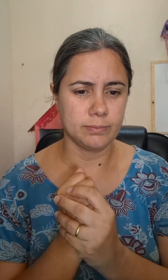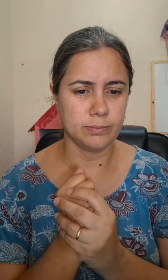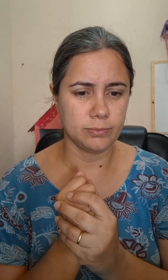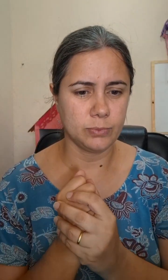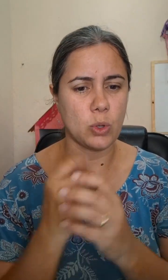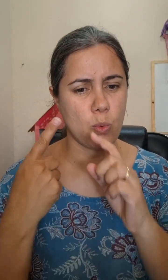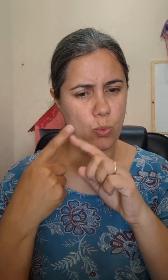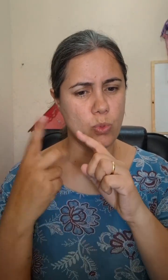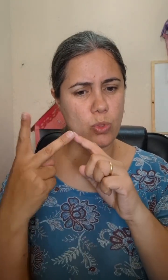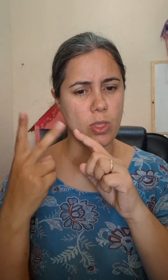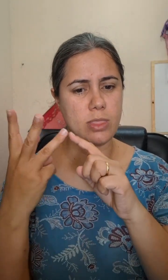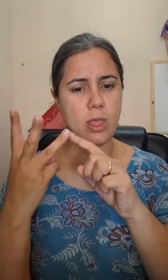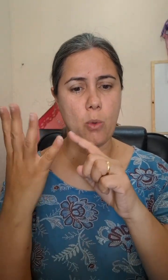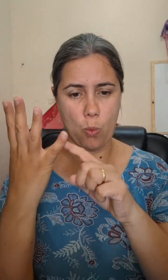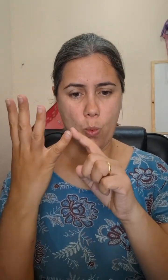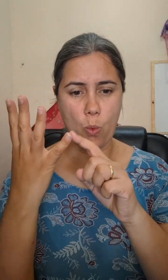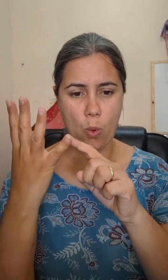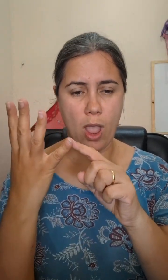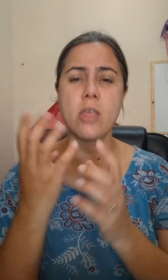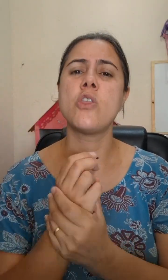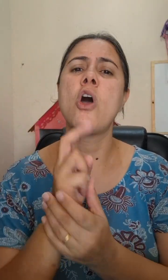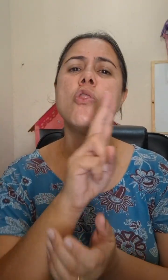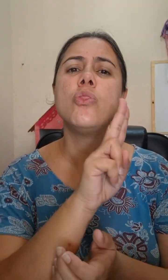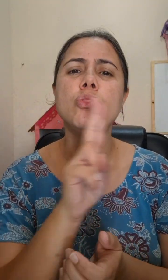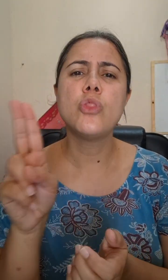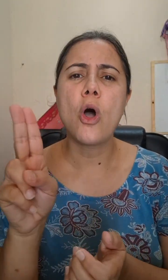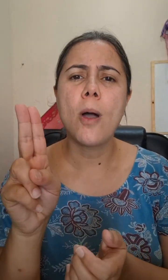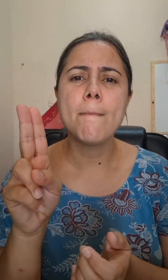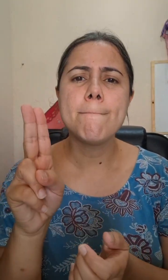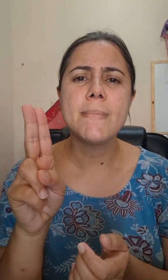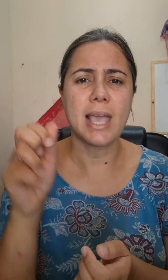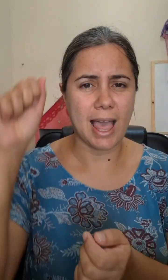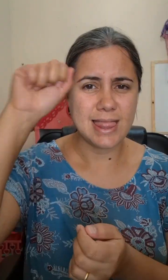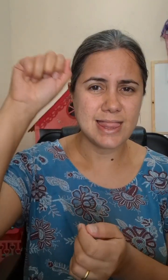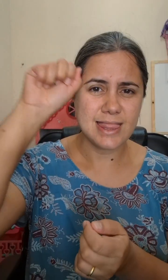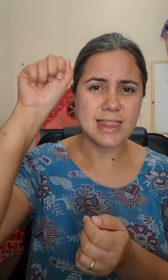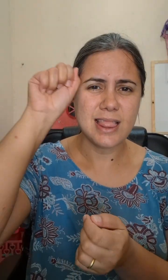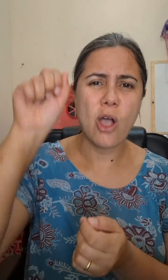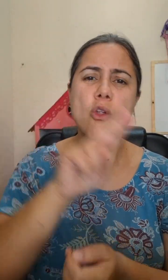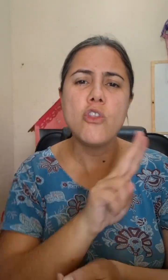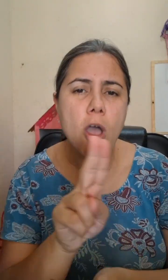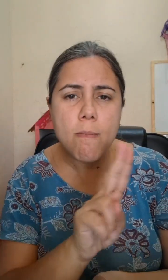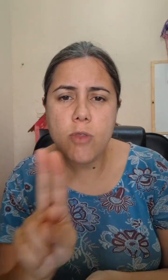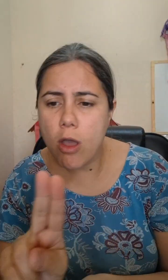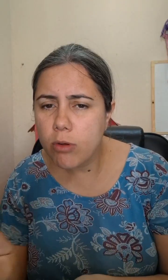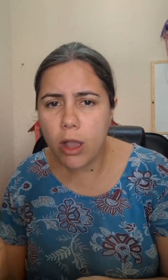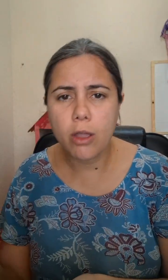a nomeação dos animais por Adão. Adão, então, deu um nome a todos os animais.